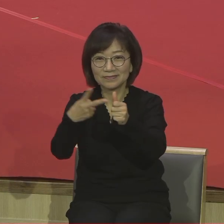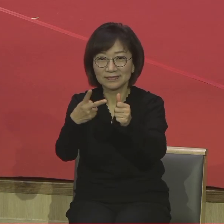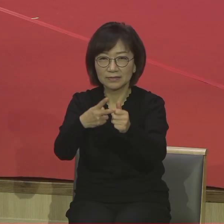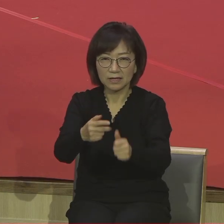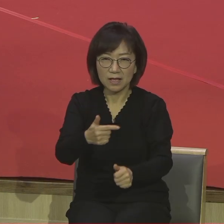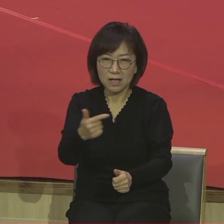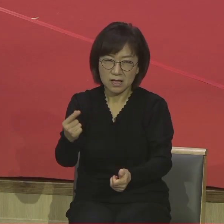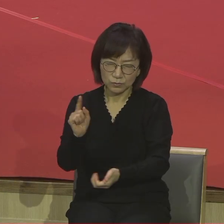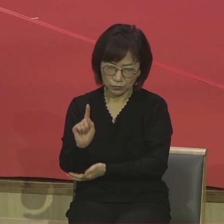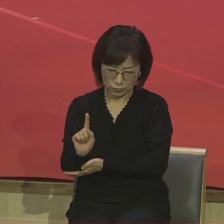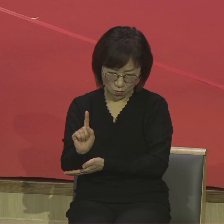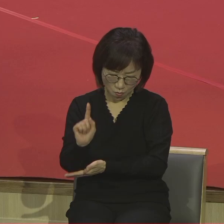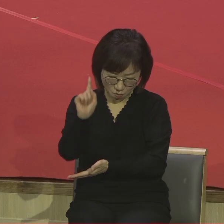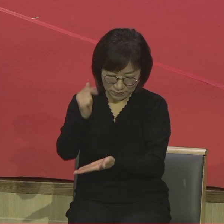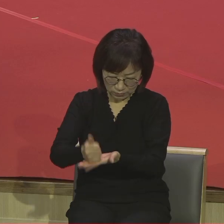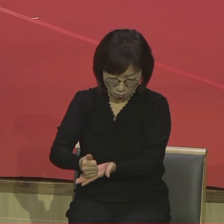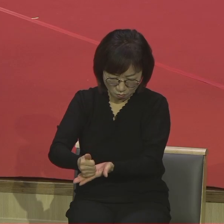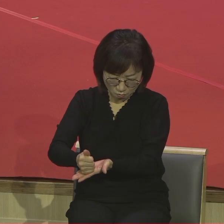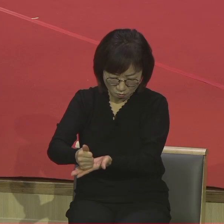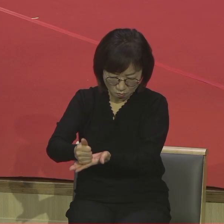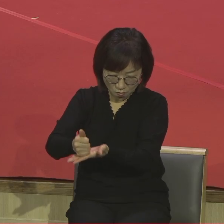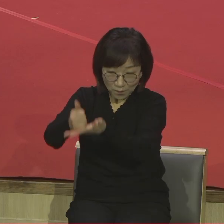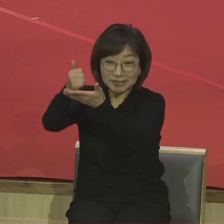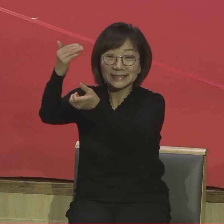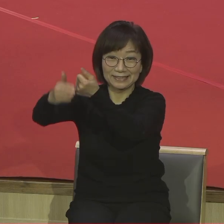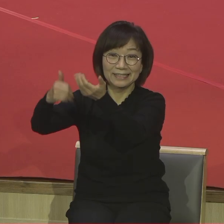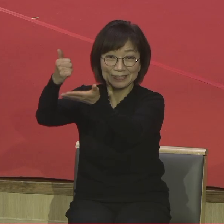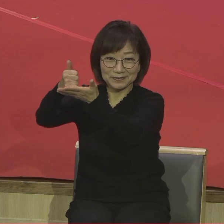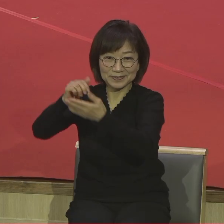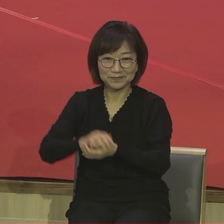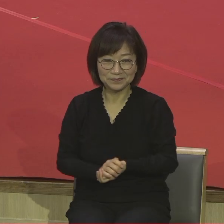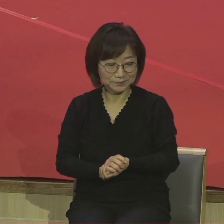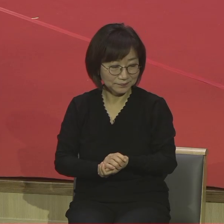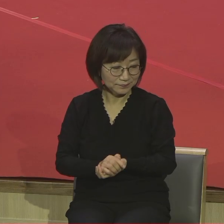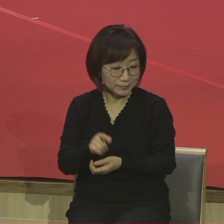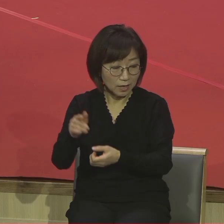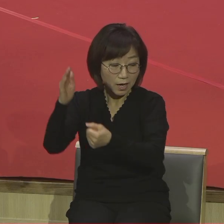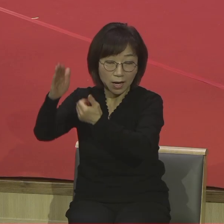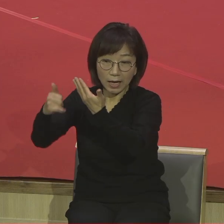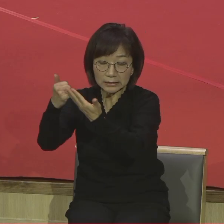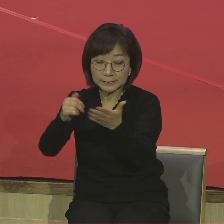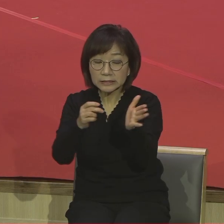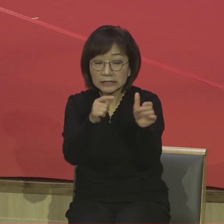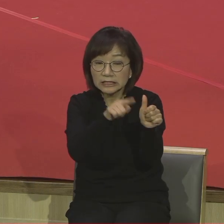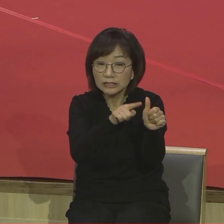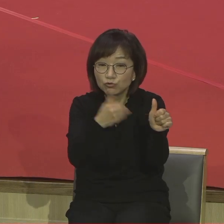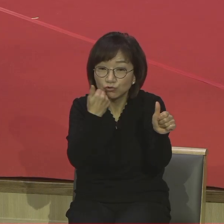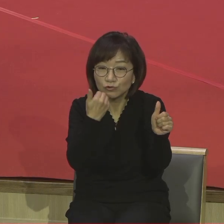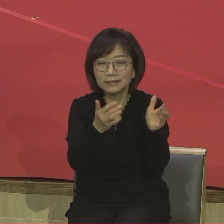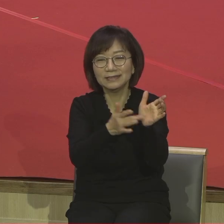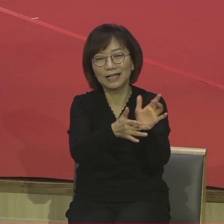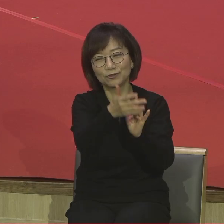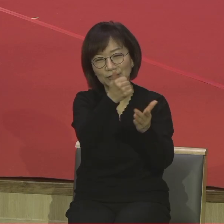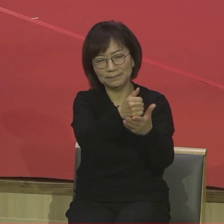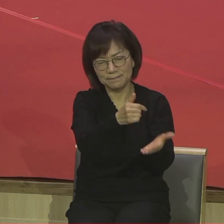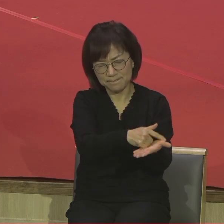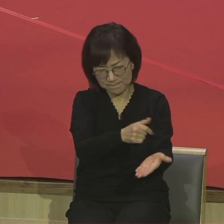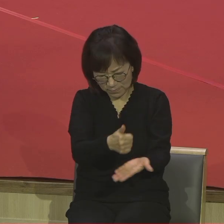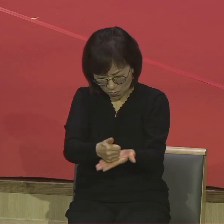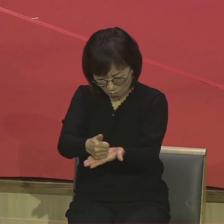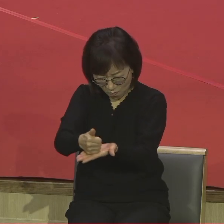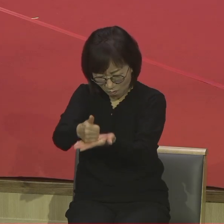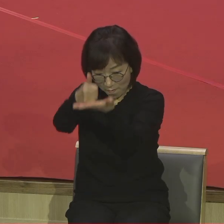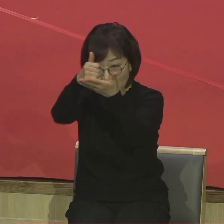높이신 하나님이십니다. 9절로 11절입니다. 이름으로 하나님이 그를 지극히 높여 모든 이름이 뛰어난 이름을